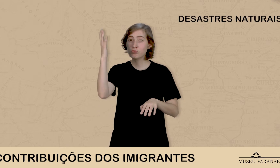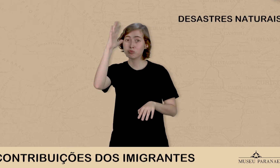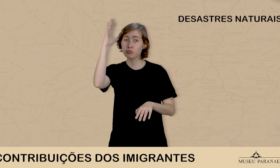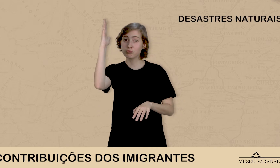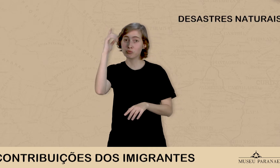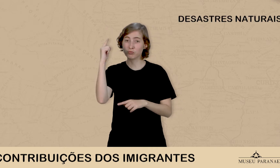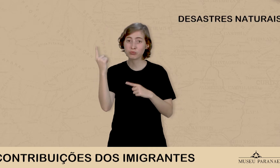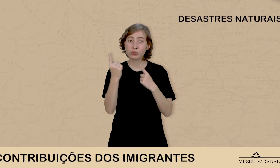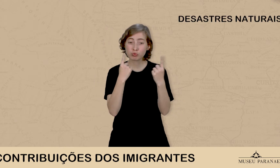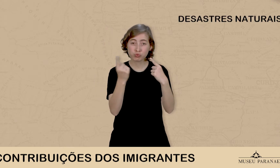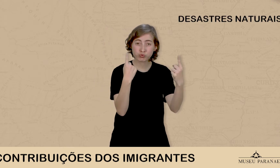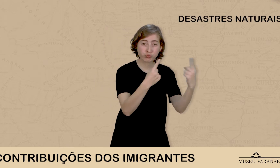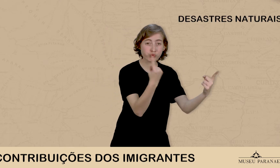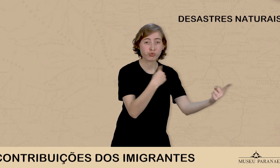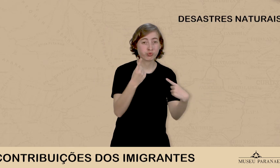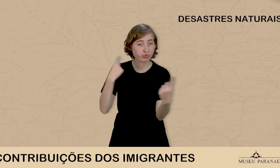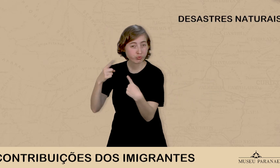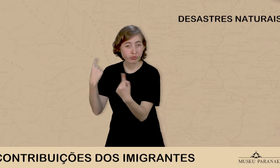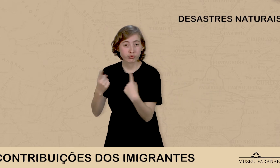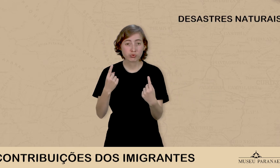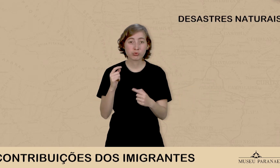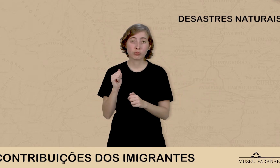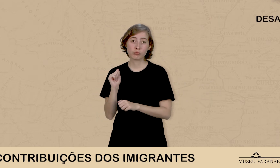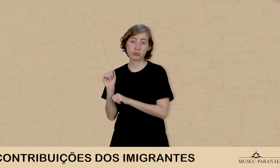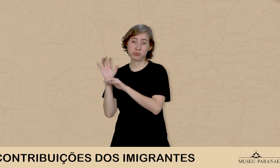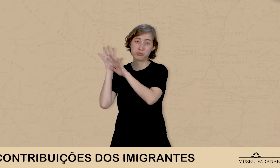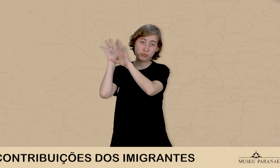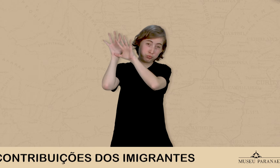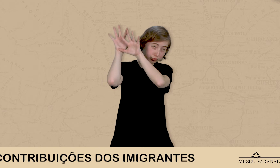ou também desastres naturais.